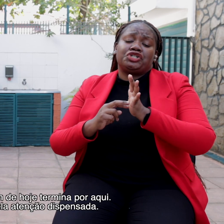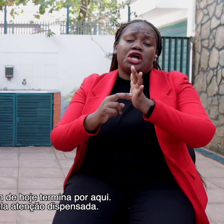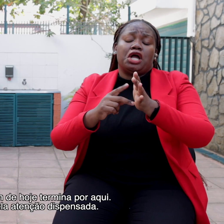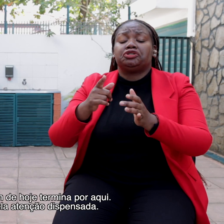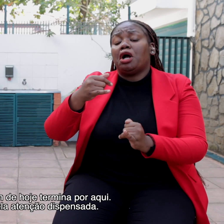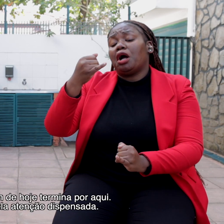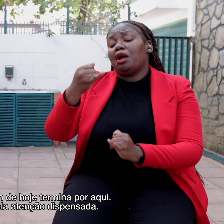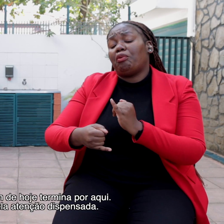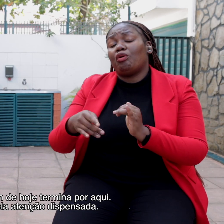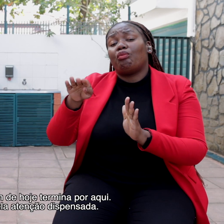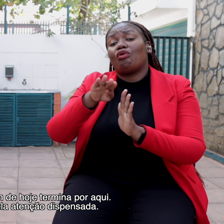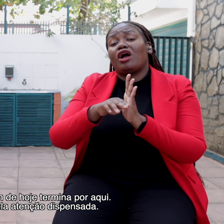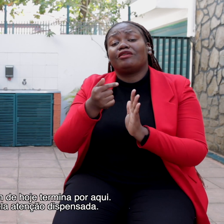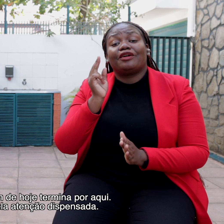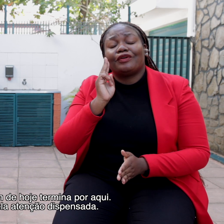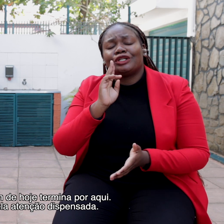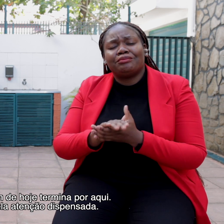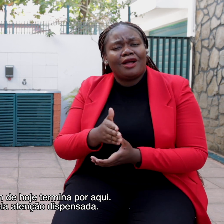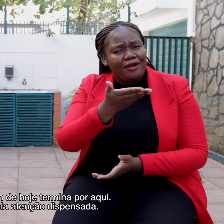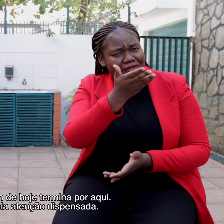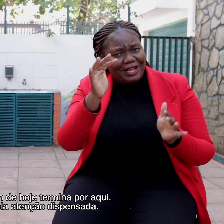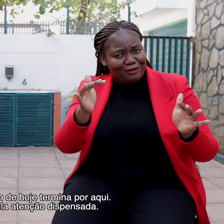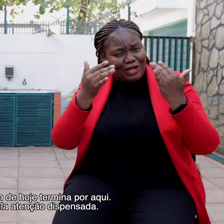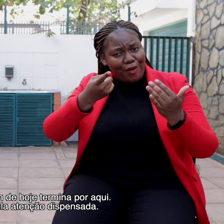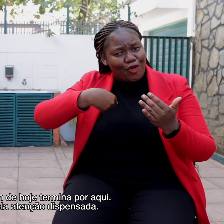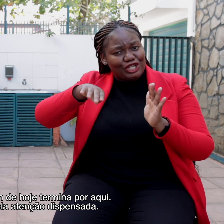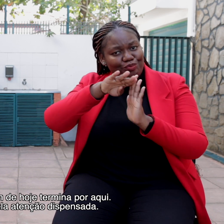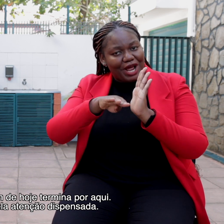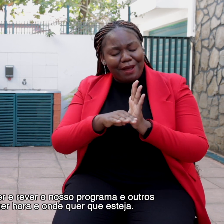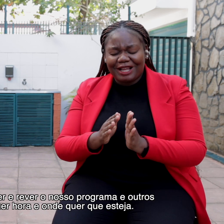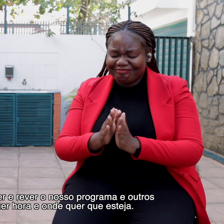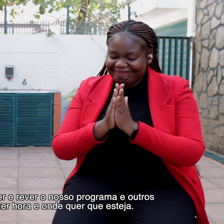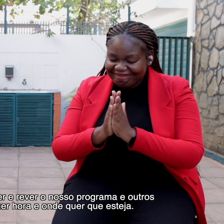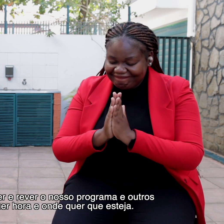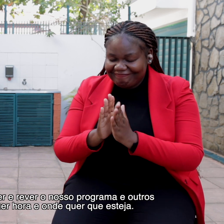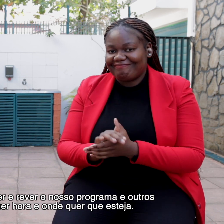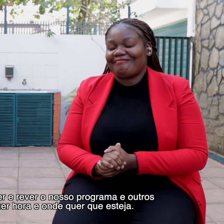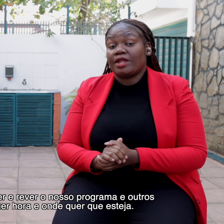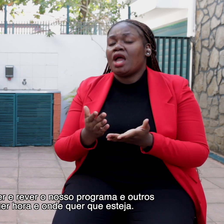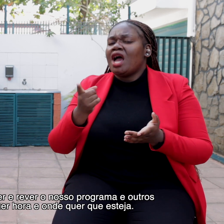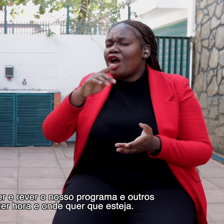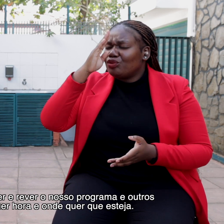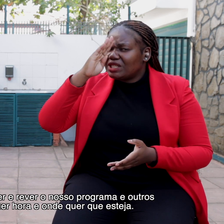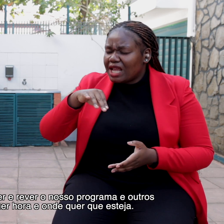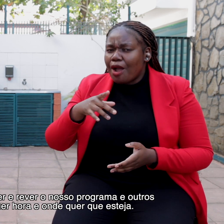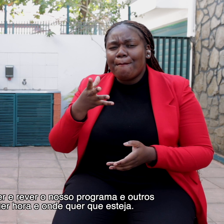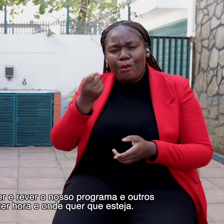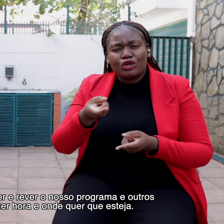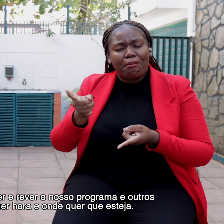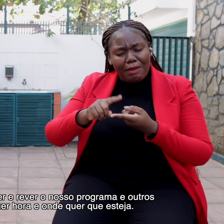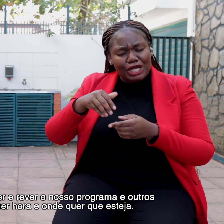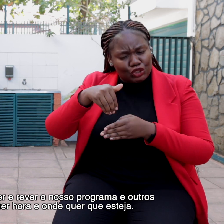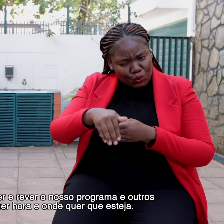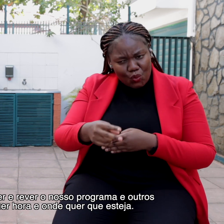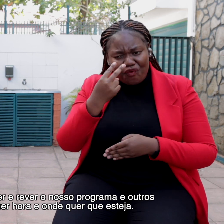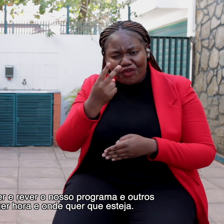A nossa viagem de hoje termina por aqui. Obrigada pela atenção dispensada. Você pode continuar a ver e rever o nosso programa